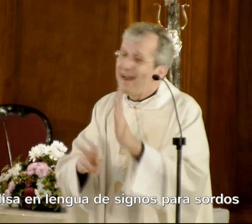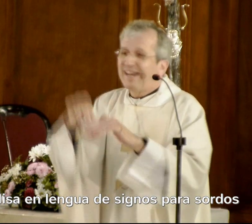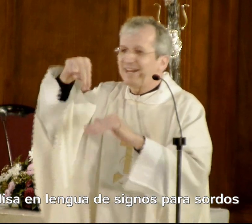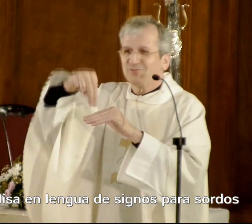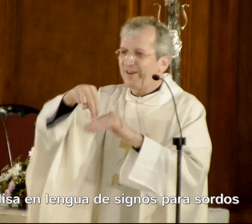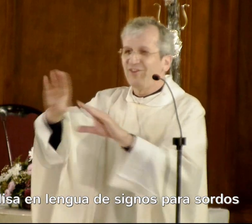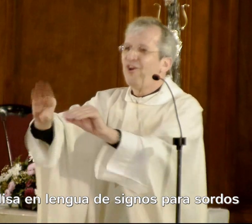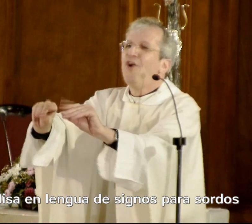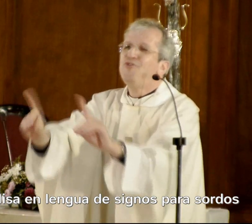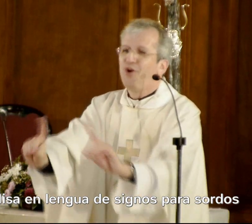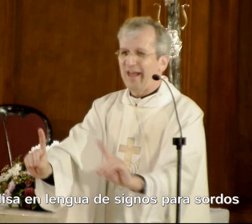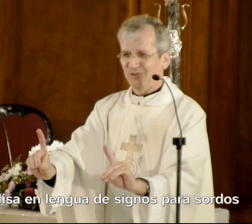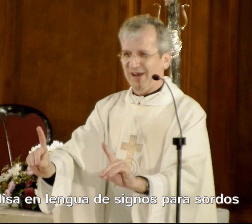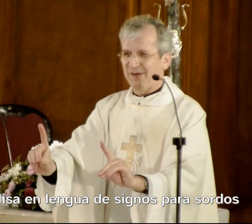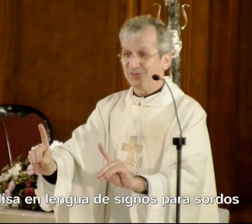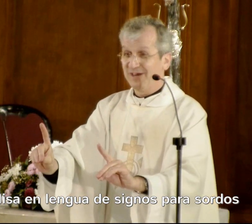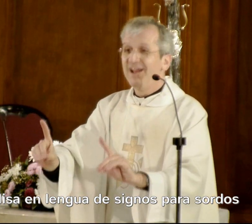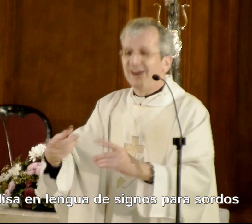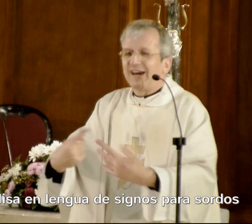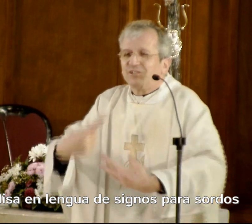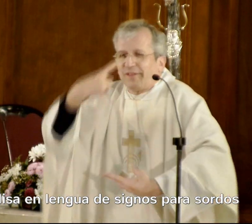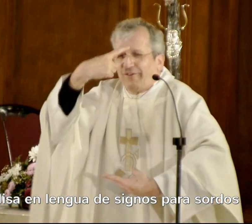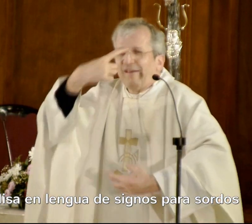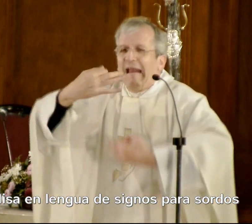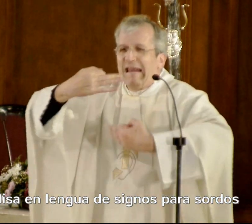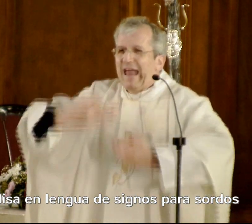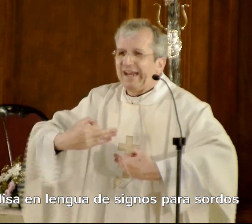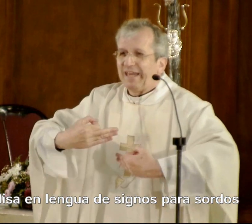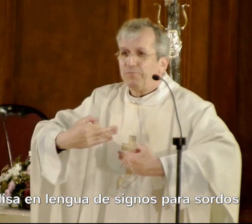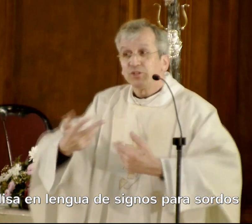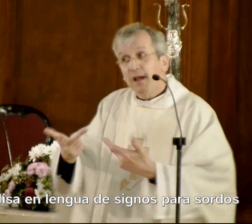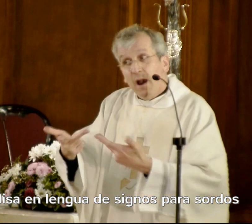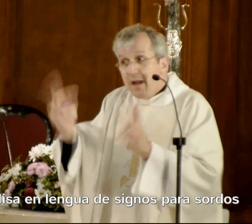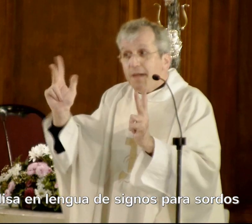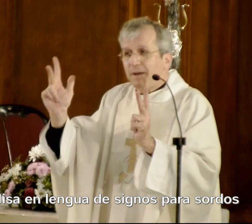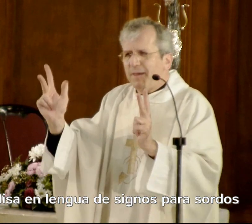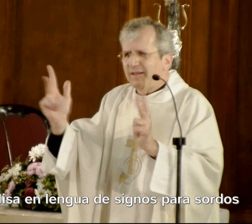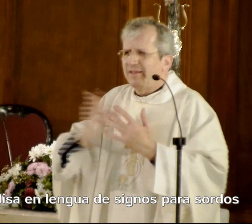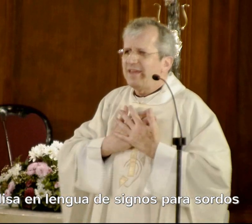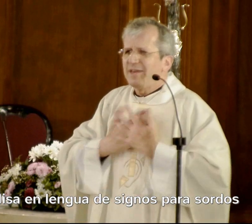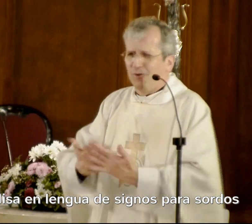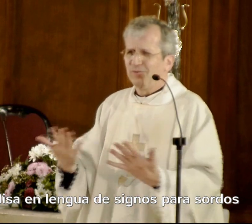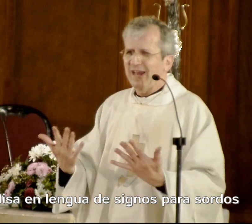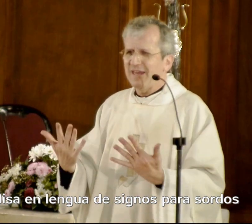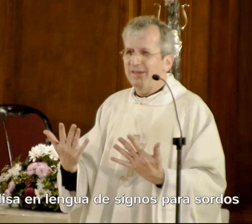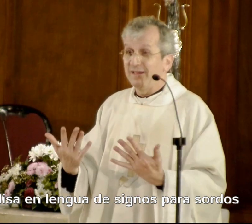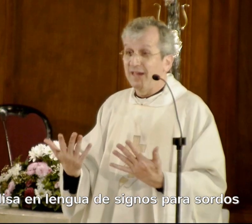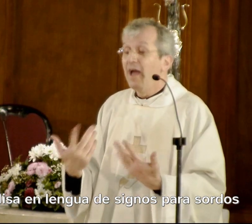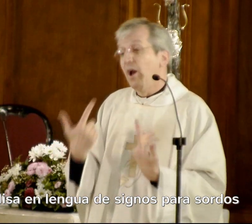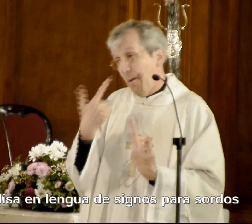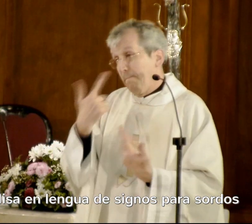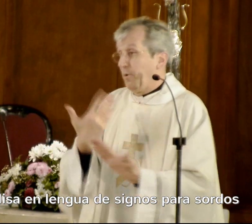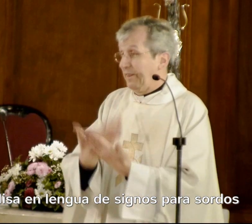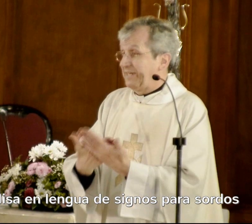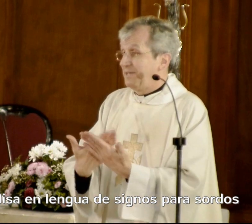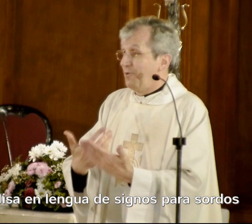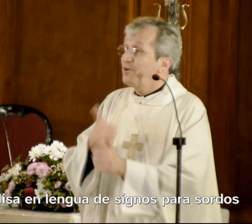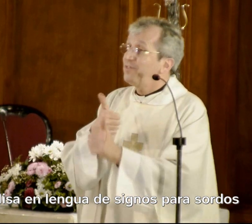La resurrección no la tocamos, la resurrección la creemos libremente y voluntariamente por el testimonio de